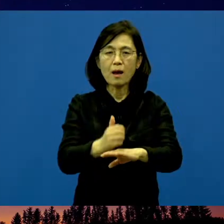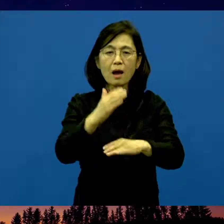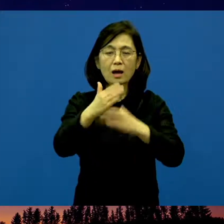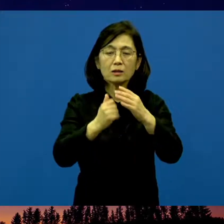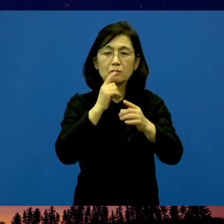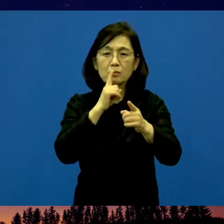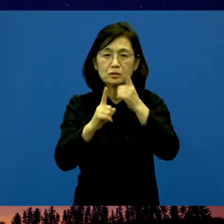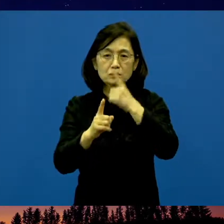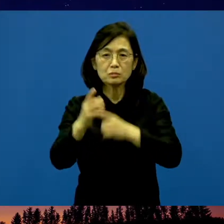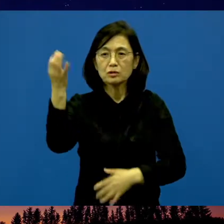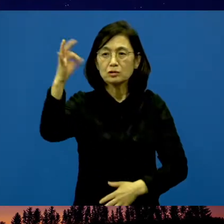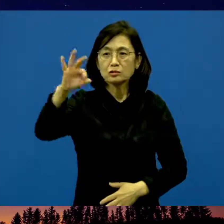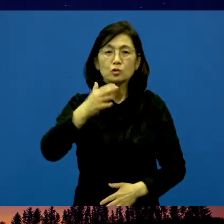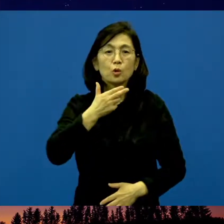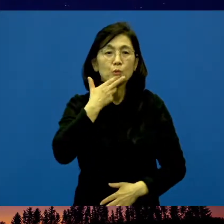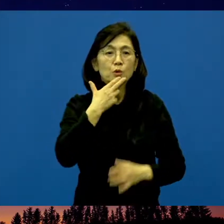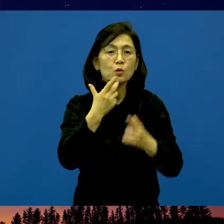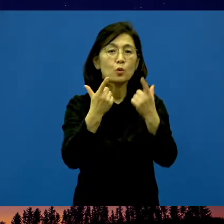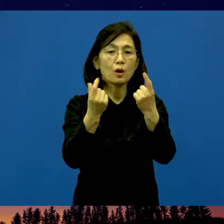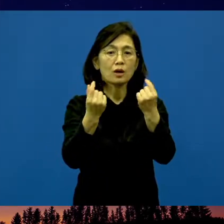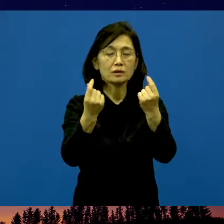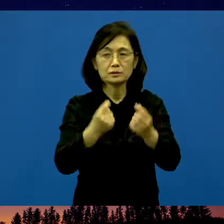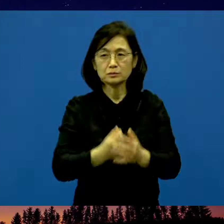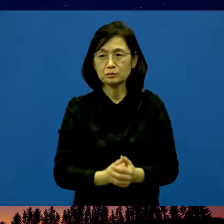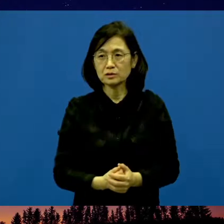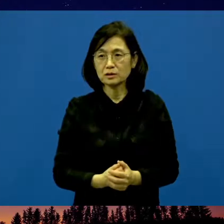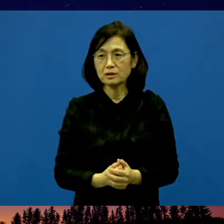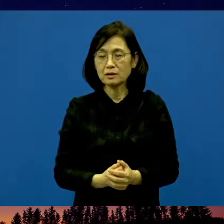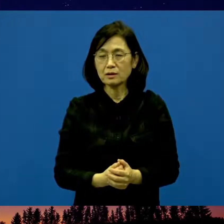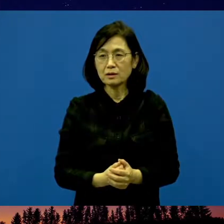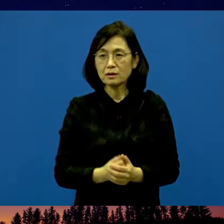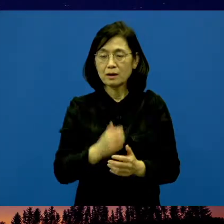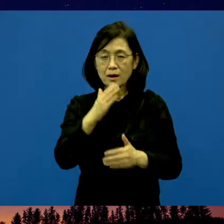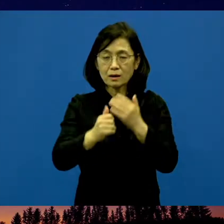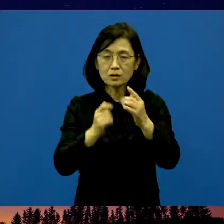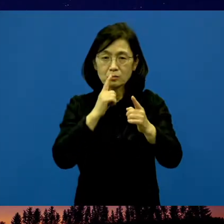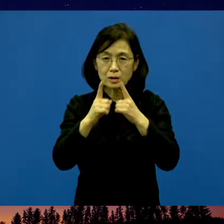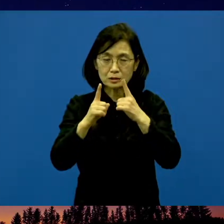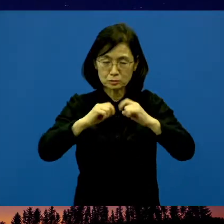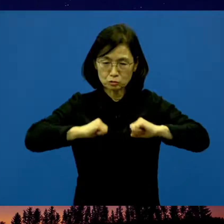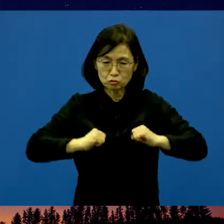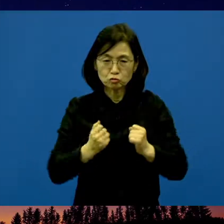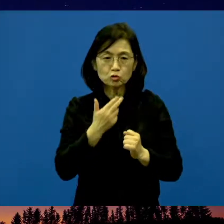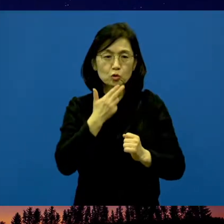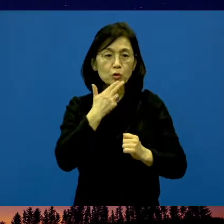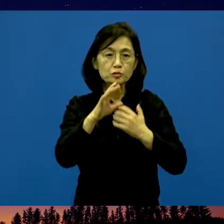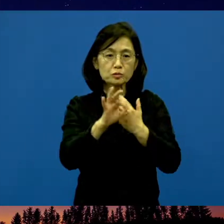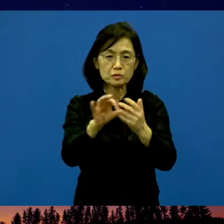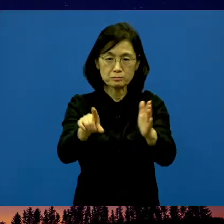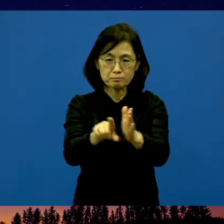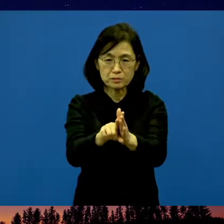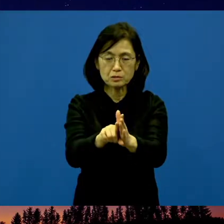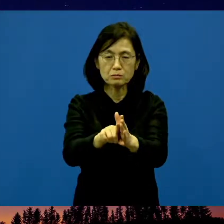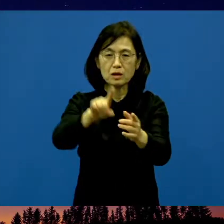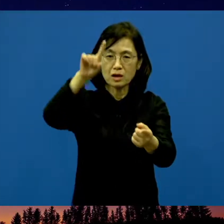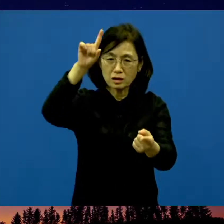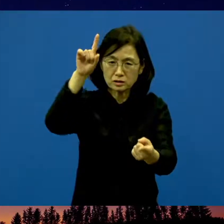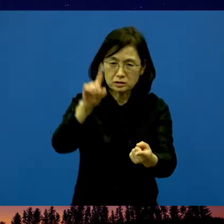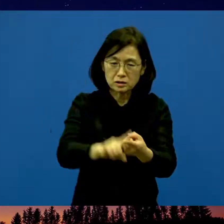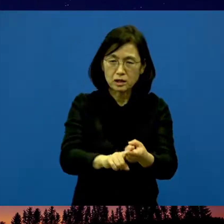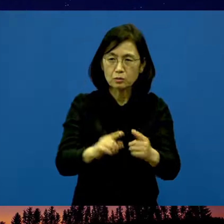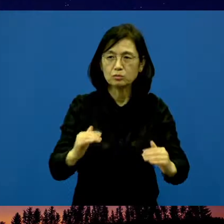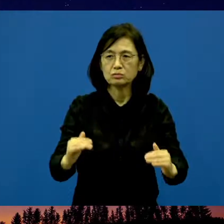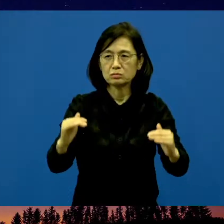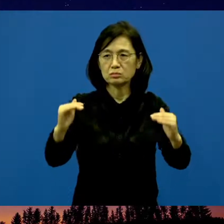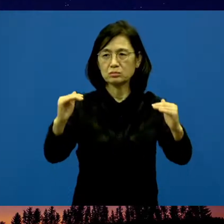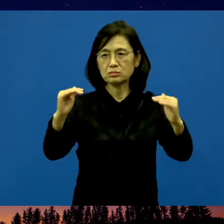같아요. 말씀에 순종하지 않는다면 우리 신앙은 멈춰져 있는 겁니다. 잘하지 않는 것입니다. 신앙은 순종하는 만큼